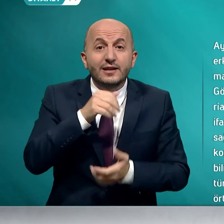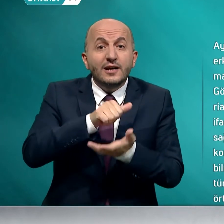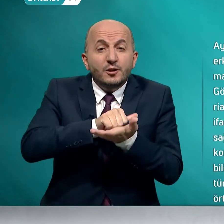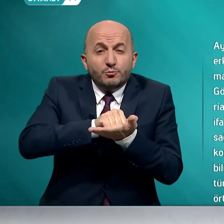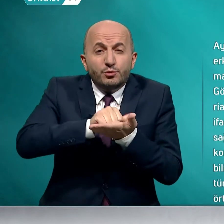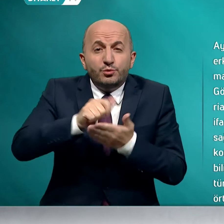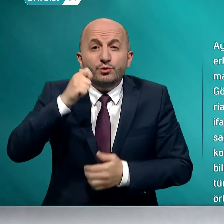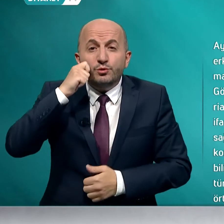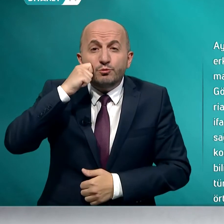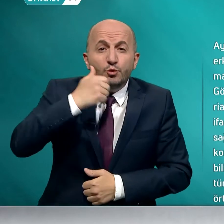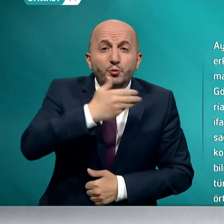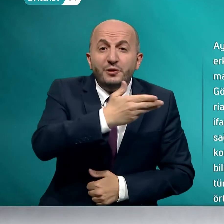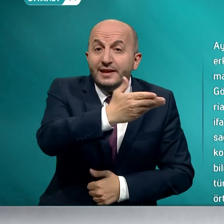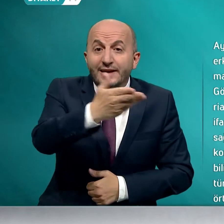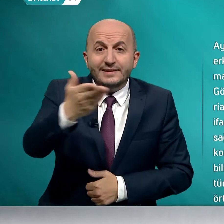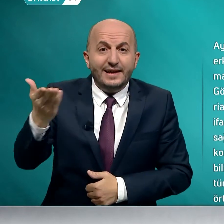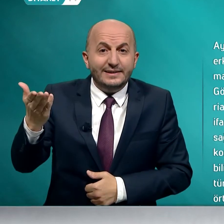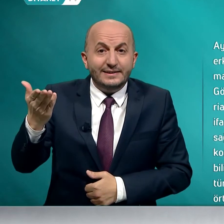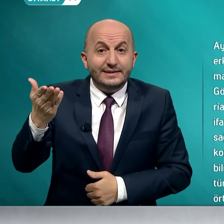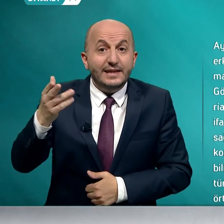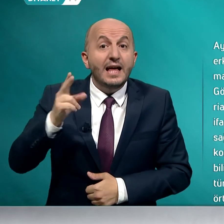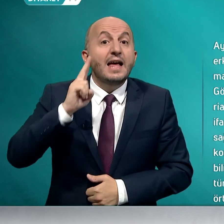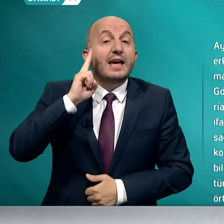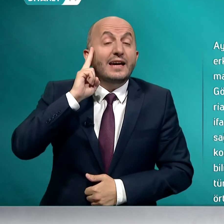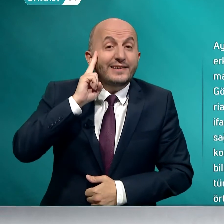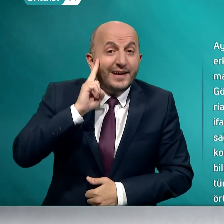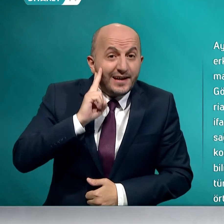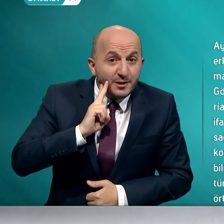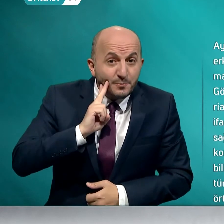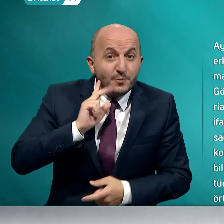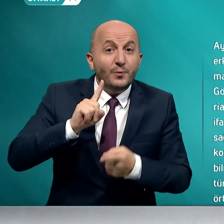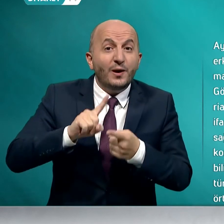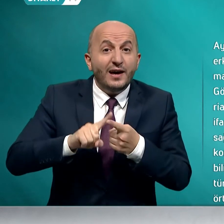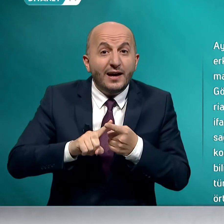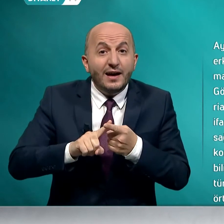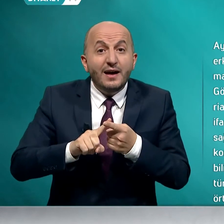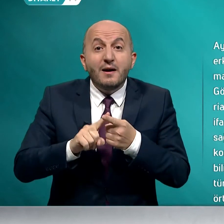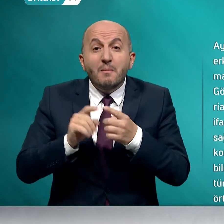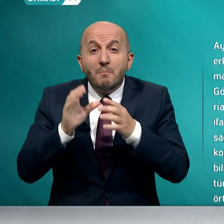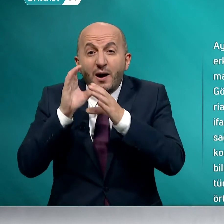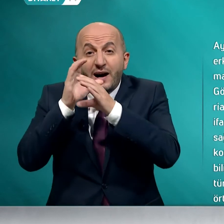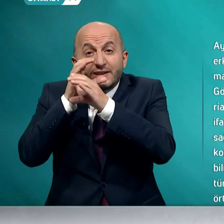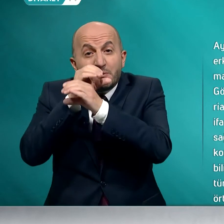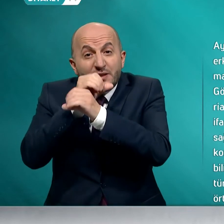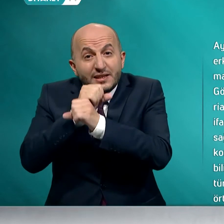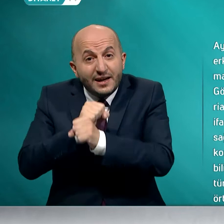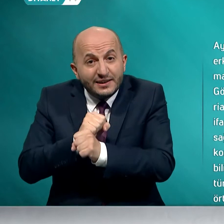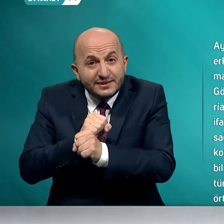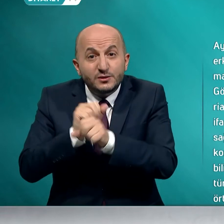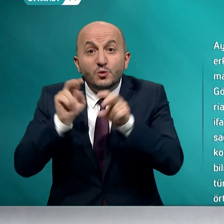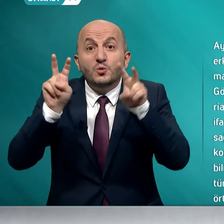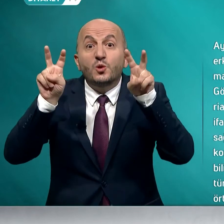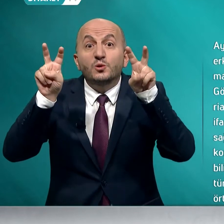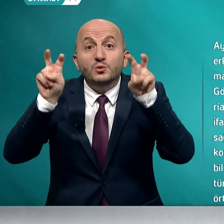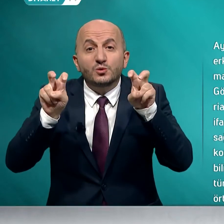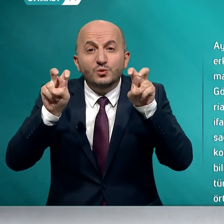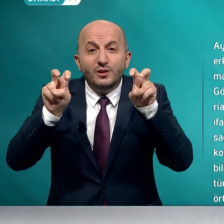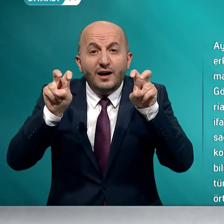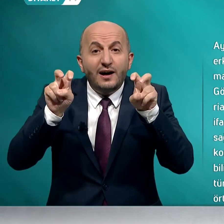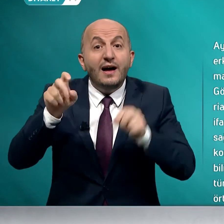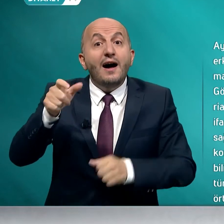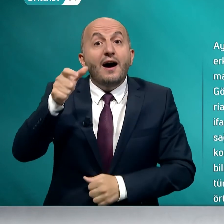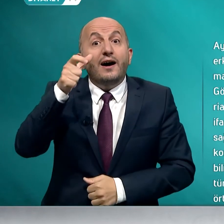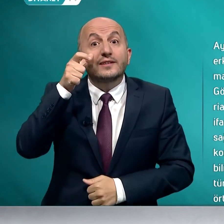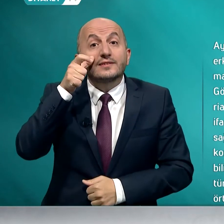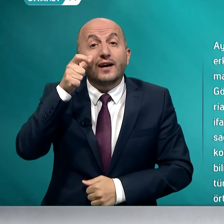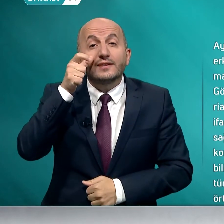kadın bütün müminlerden edep ve mahremiyet